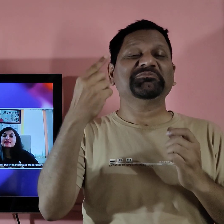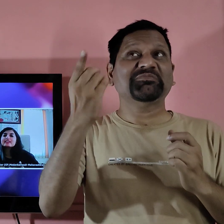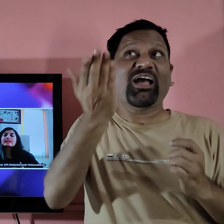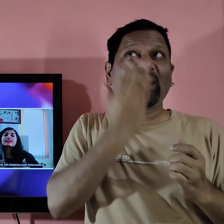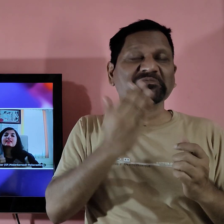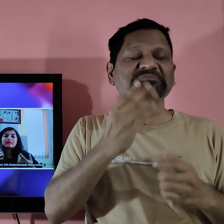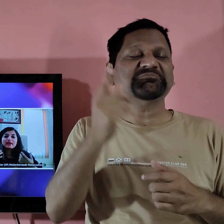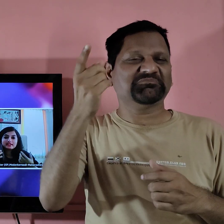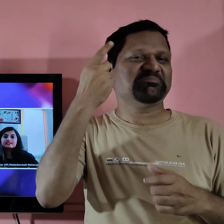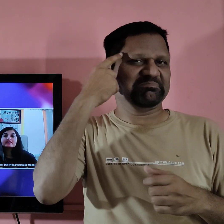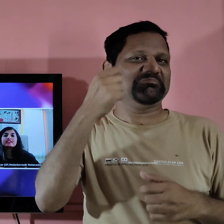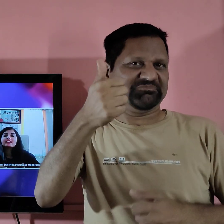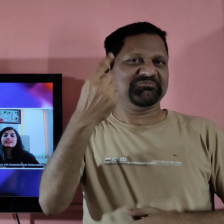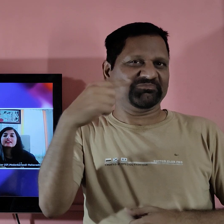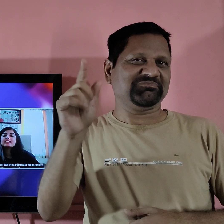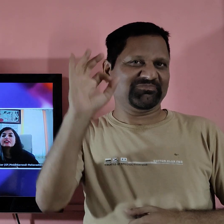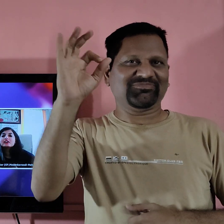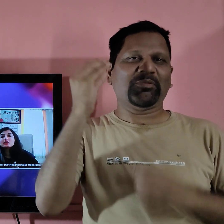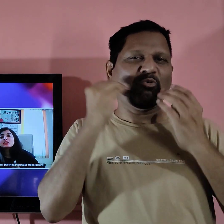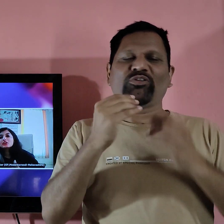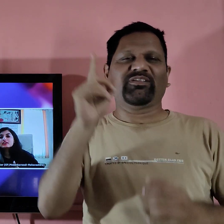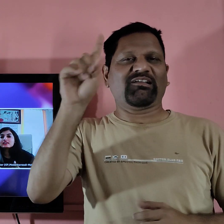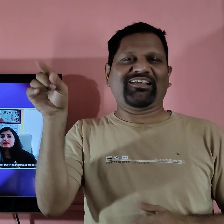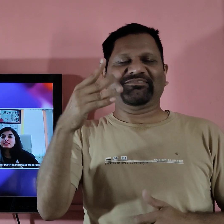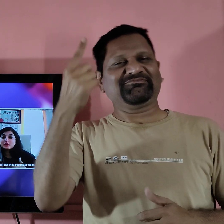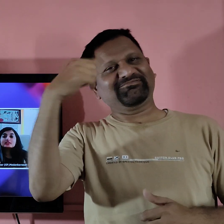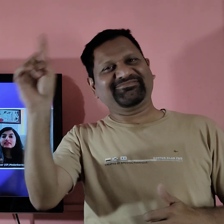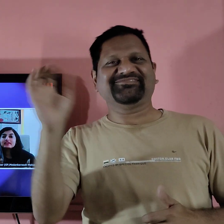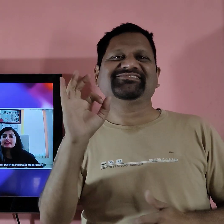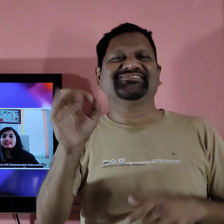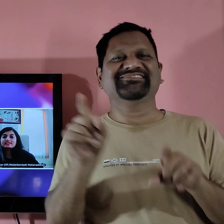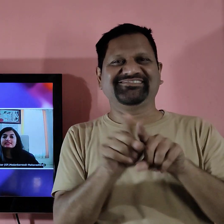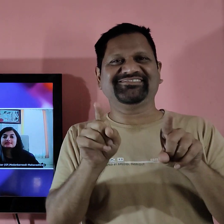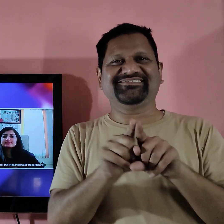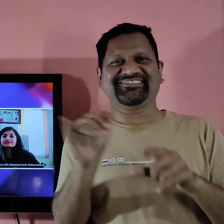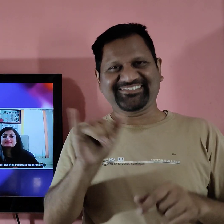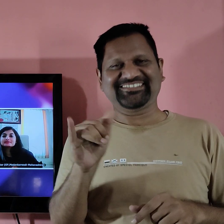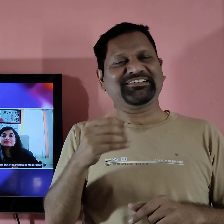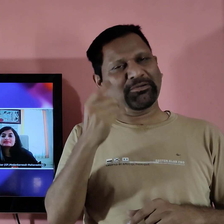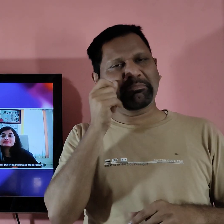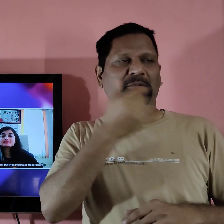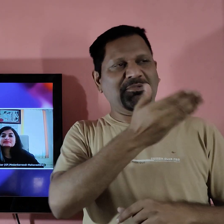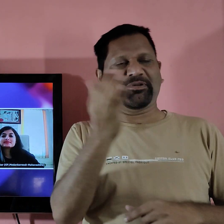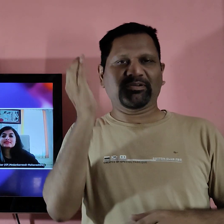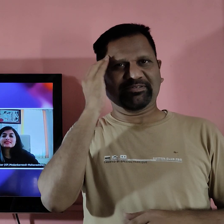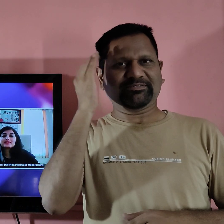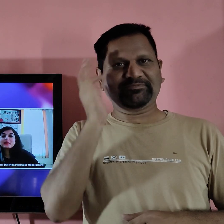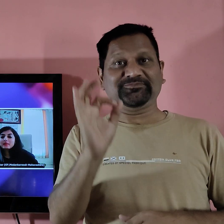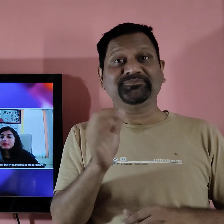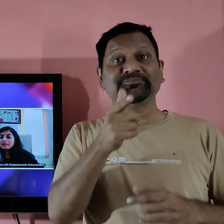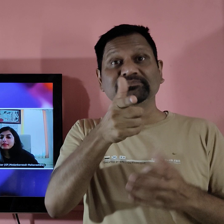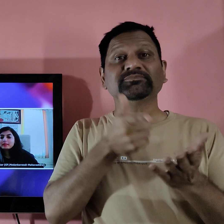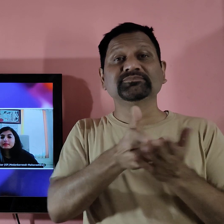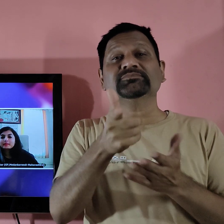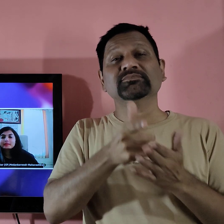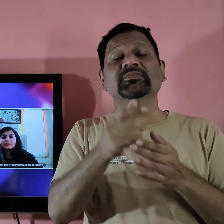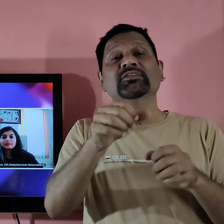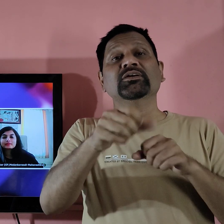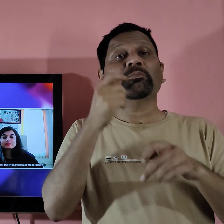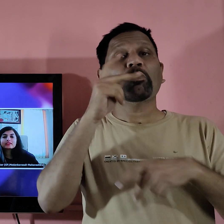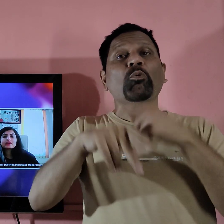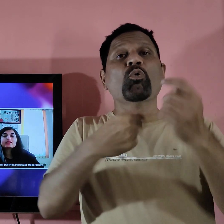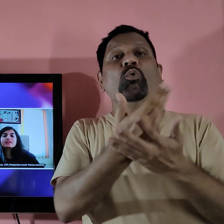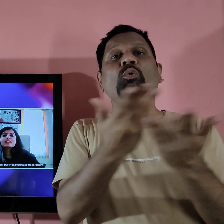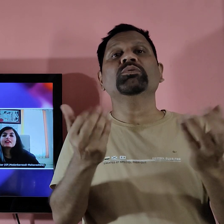हमारे स्वास्थ्य के लिए कर रहे हैं, हमारे देश के लिए कर रहे हैं, तो लोग समझते हैं। आपके गांव की जनसंख्या कितनी है प्रियंका